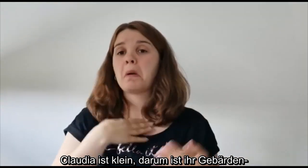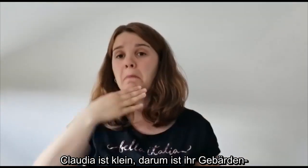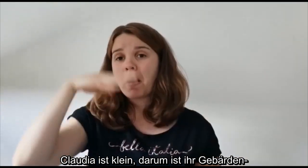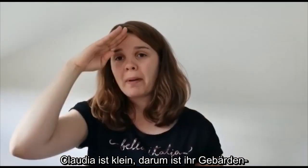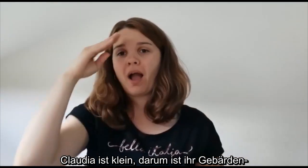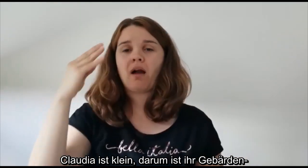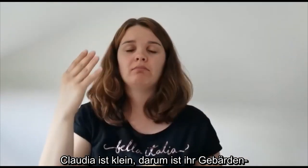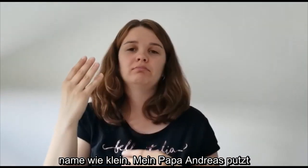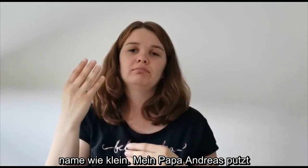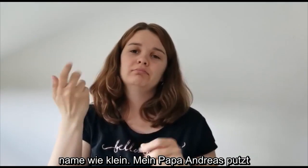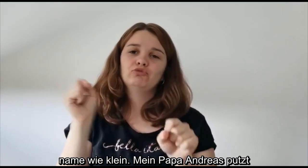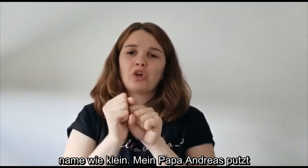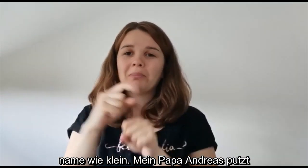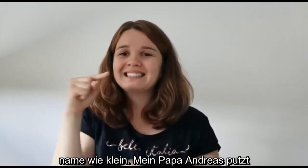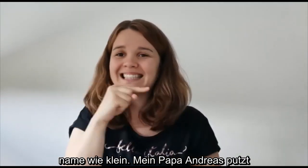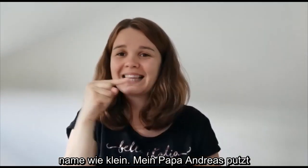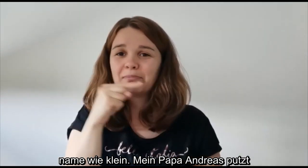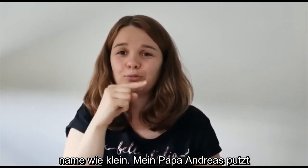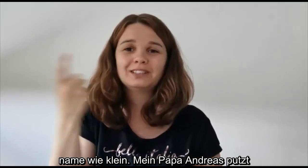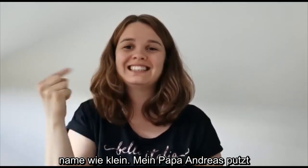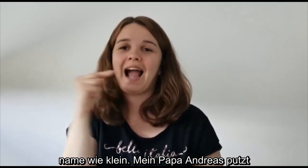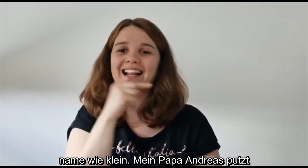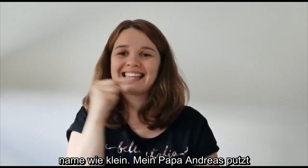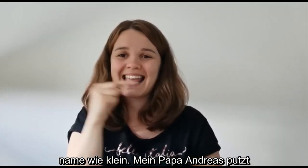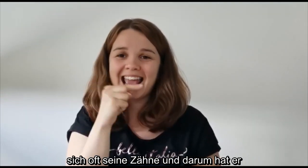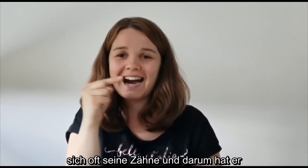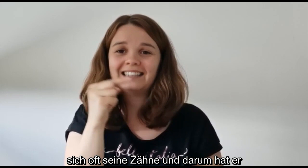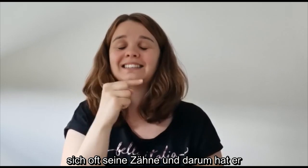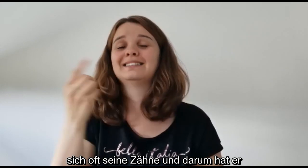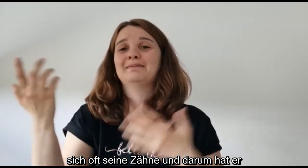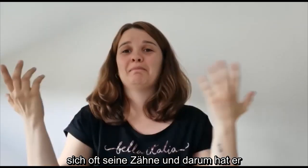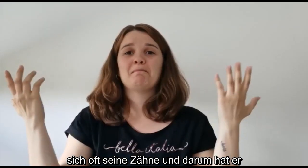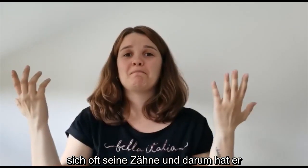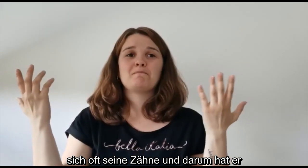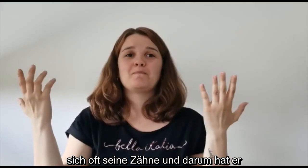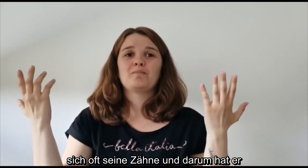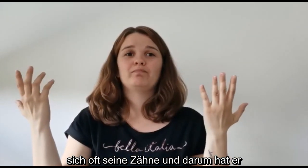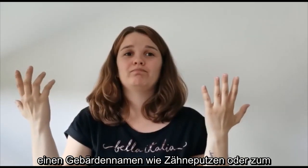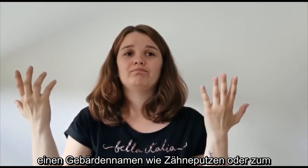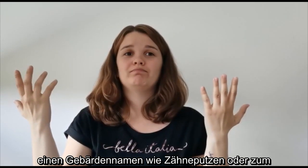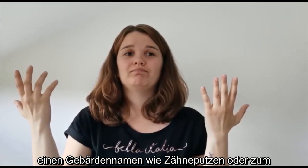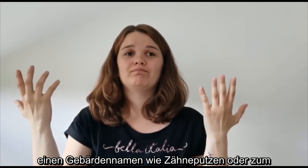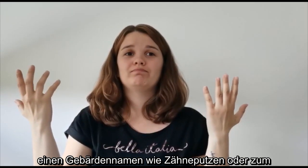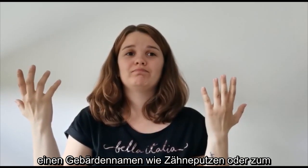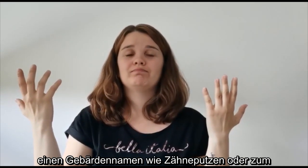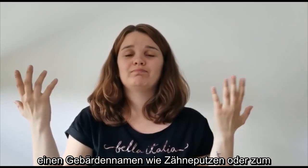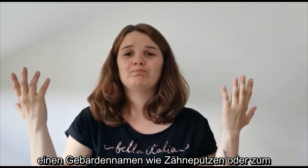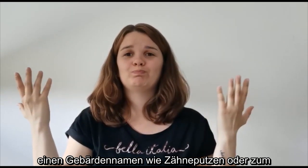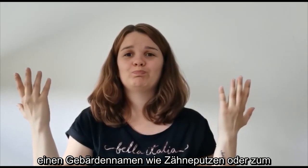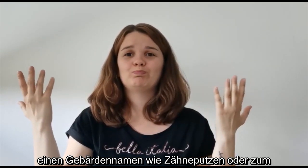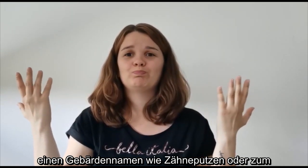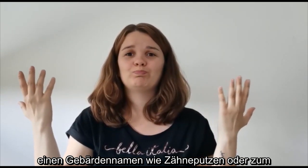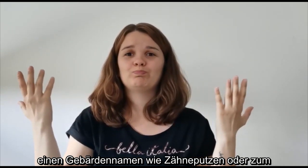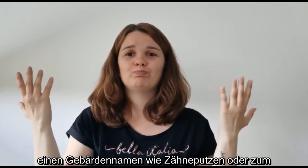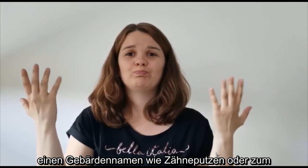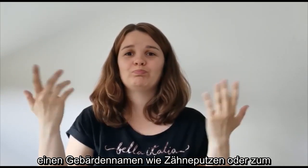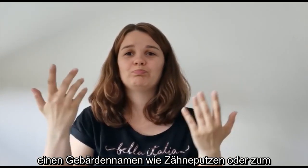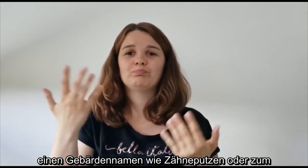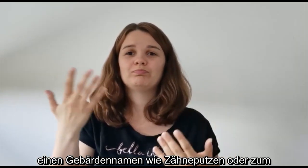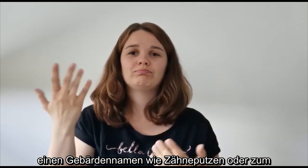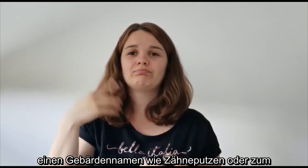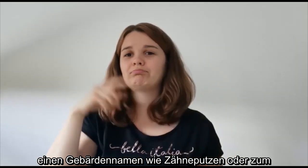ist klein Darum ist ihr Gebärdenname wie klein Mein Papa Andreas putzt sehr oft seine Zähne Und darum hat er sein Gebärdenname wie Zähneputzen